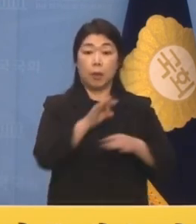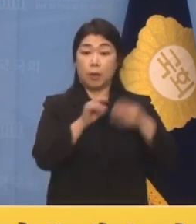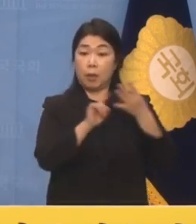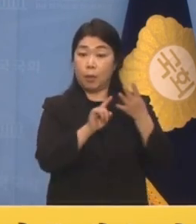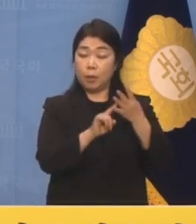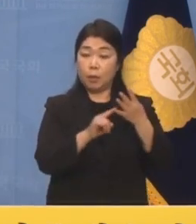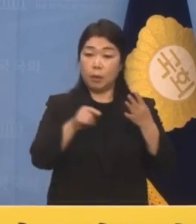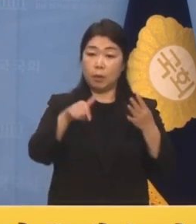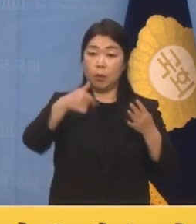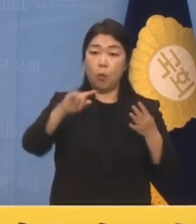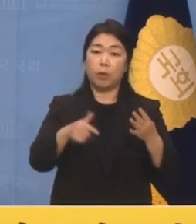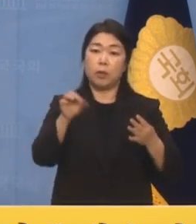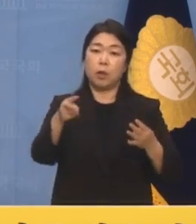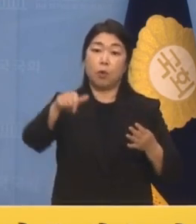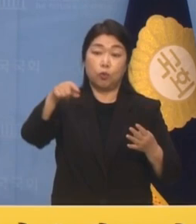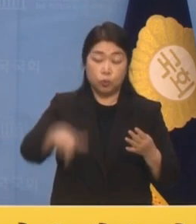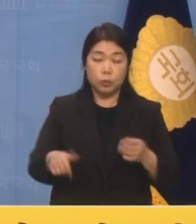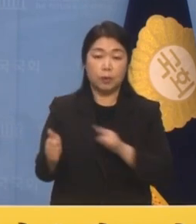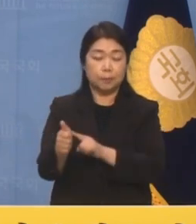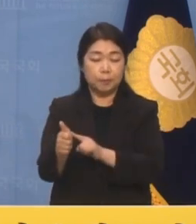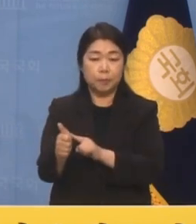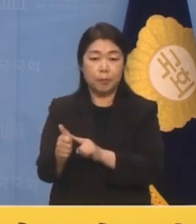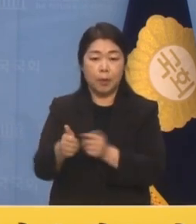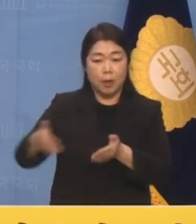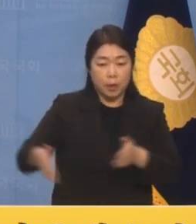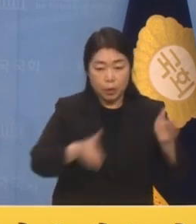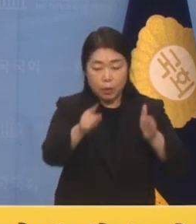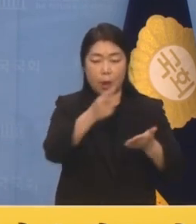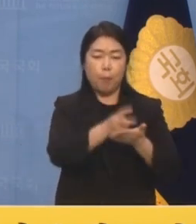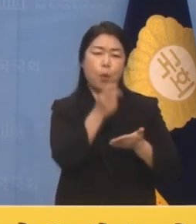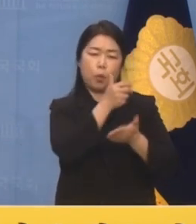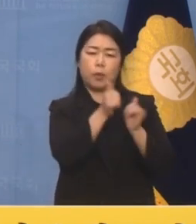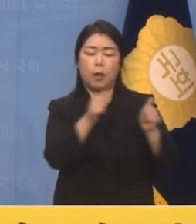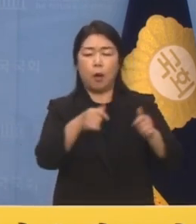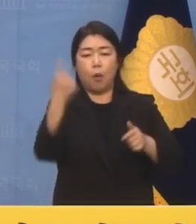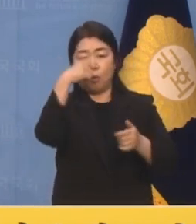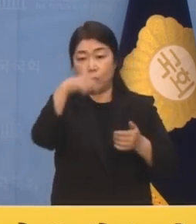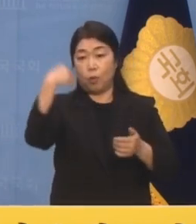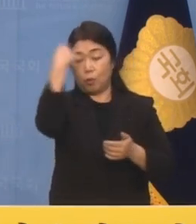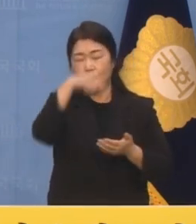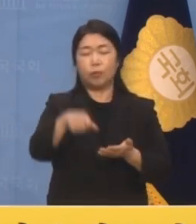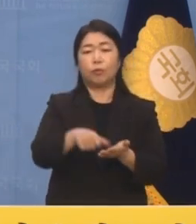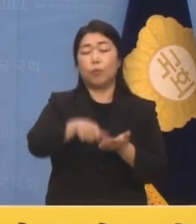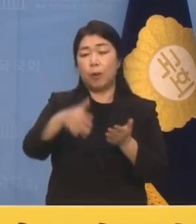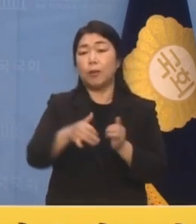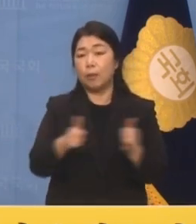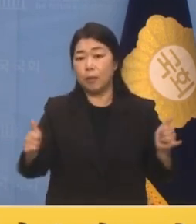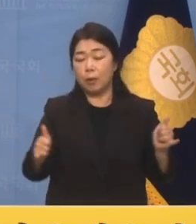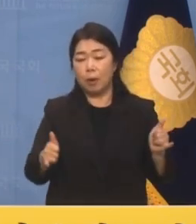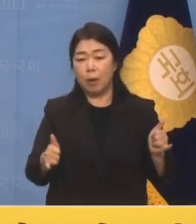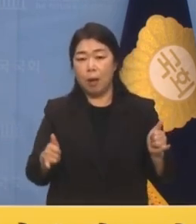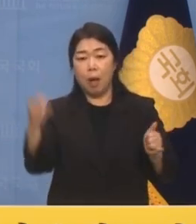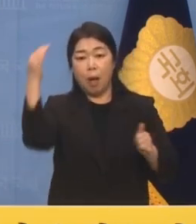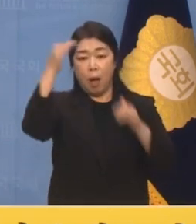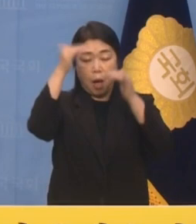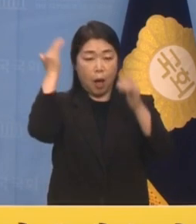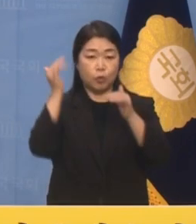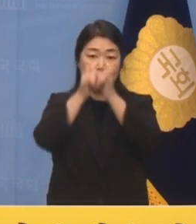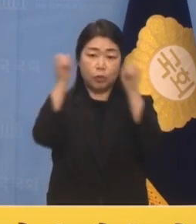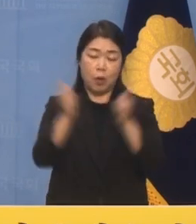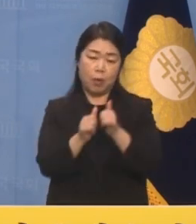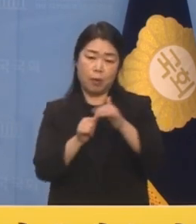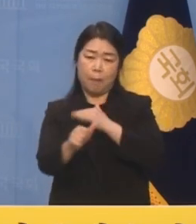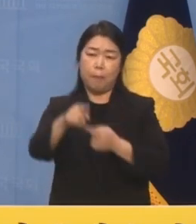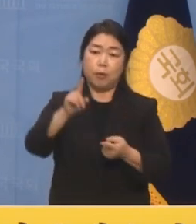권영국 후보는 거리의 변호사로 아주 유명한 한국 사회 대표적인 노동 전문 변호사입니다. 지난 수십 년간 단